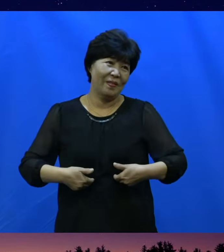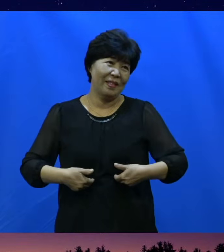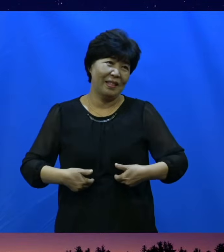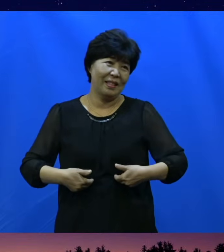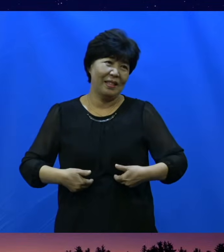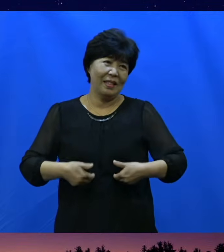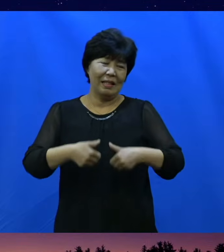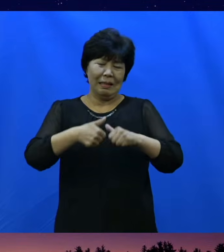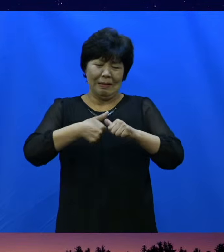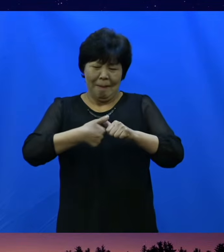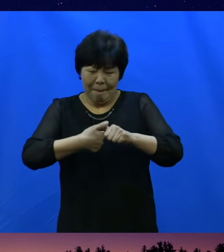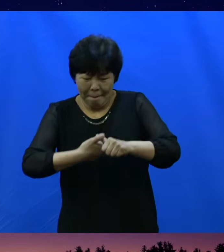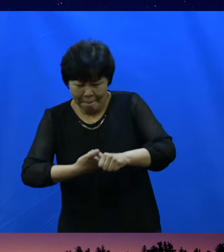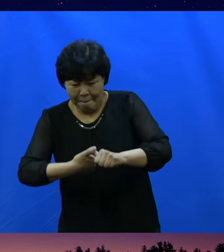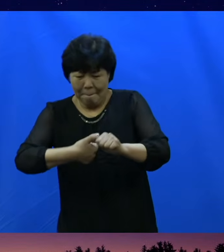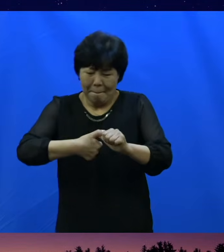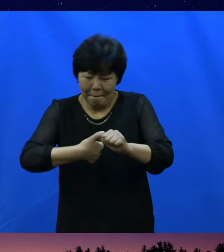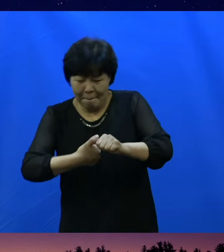싸움에서 잘못하면